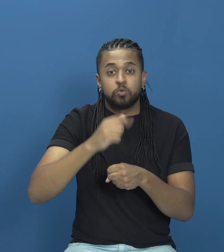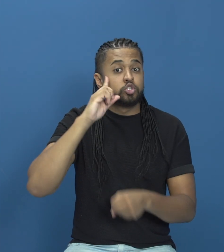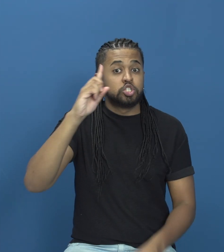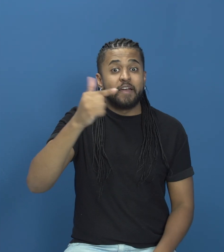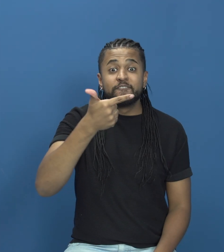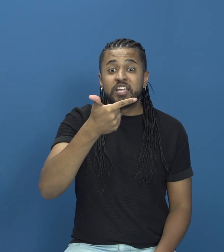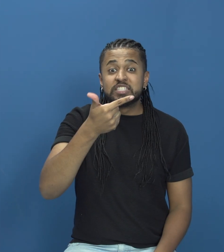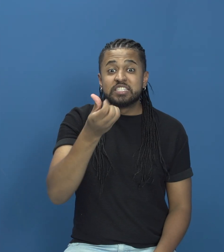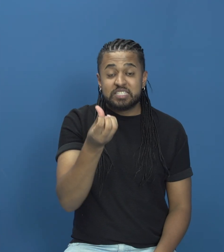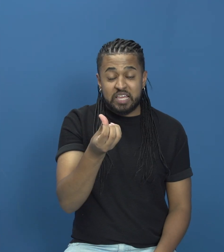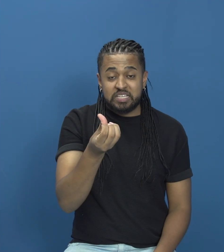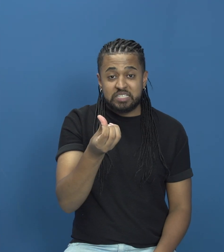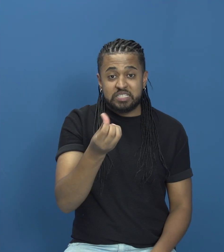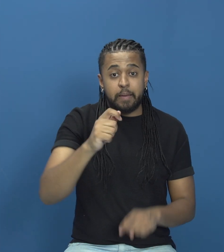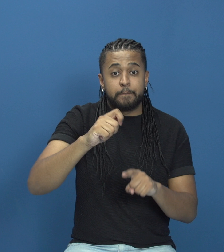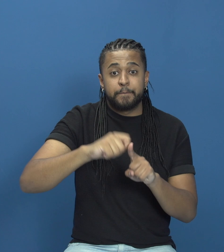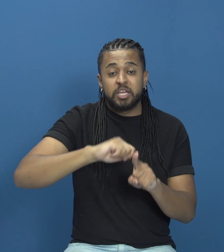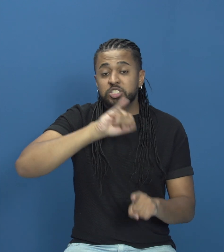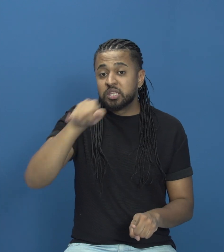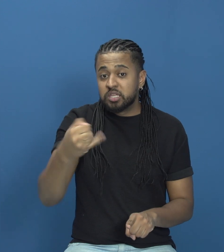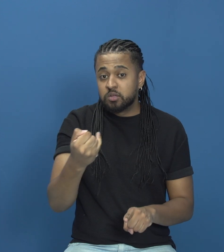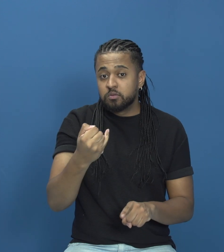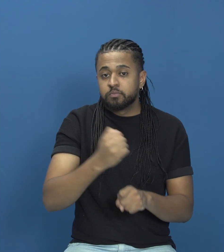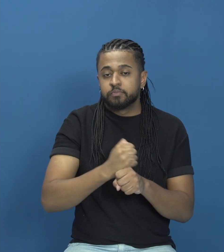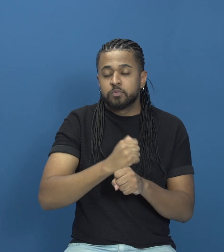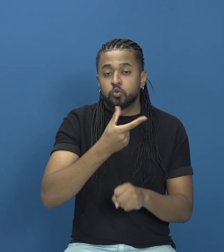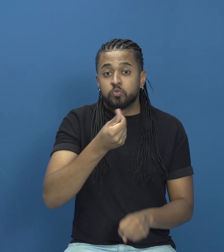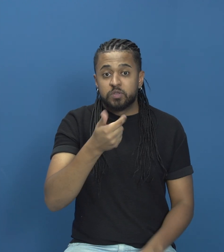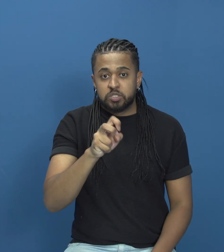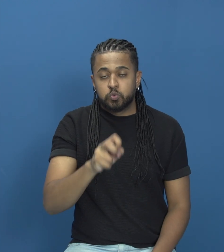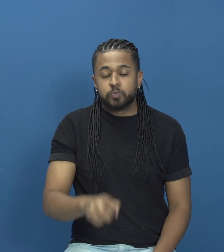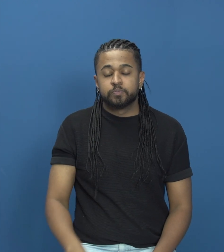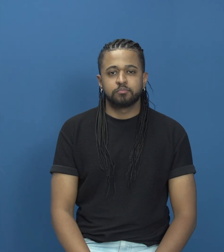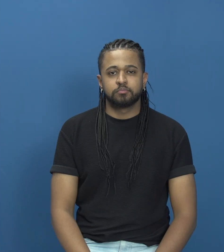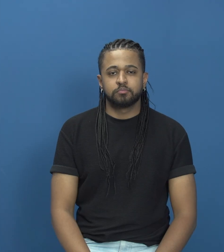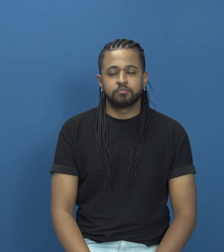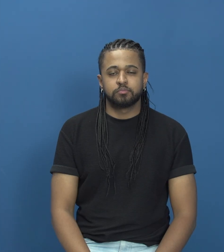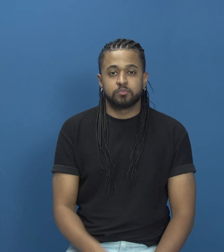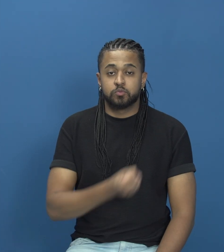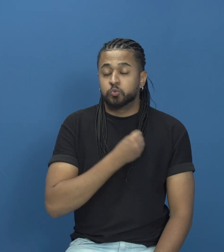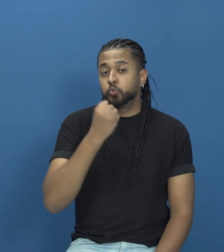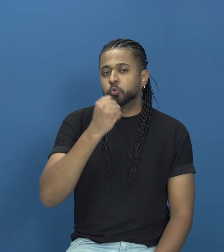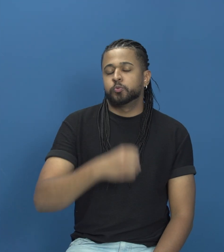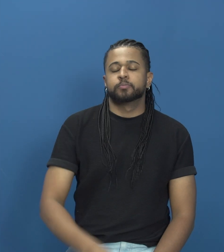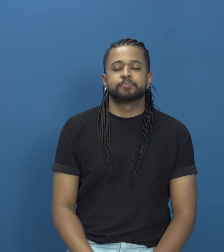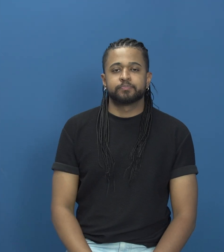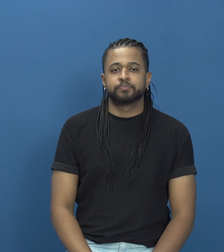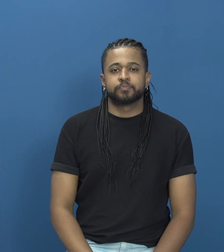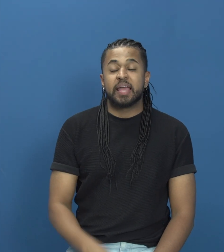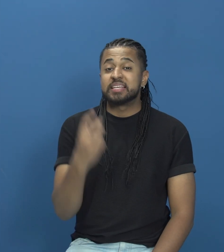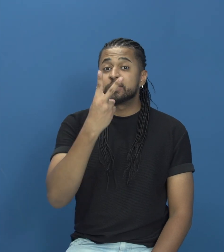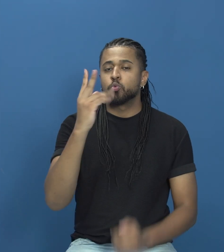dia 26 de janeiro de 2025. Item 8. Da